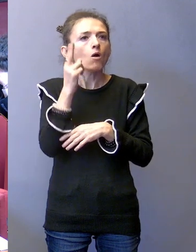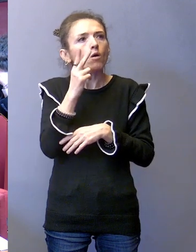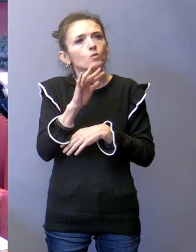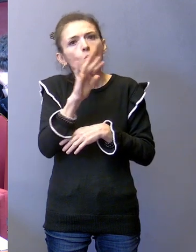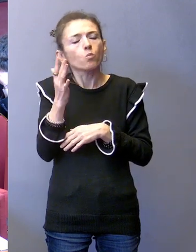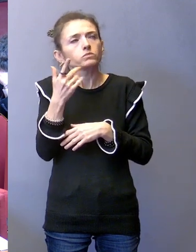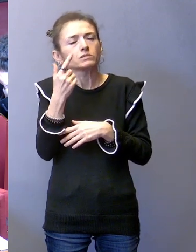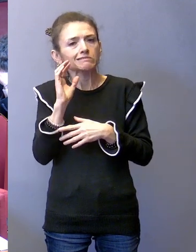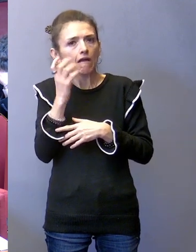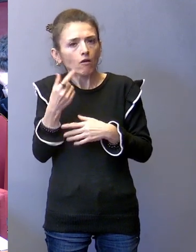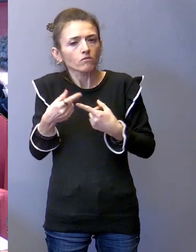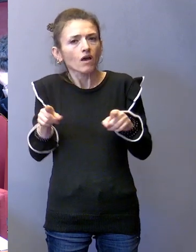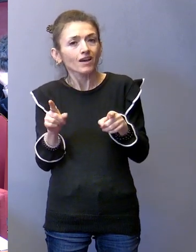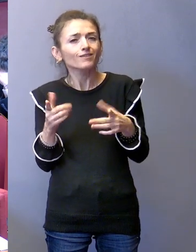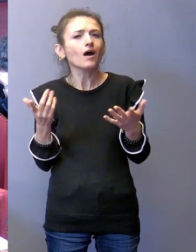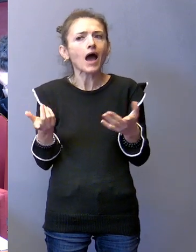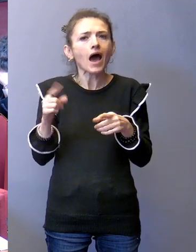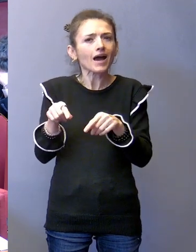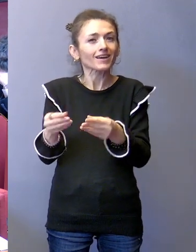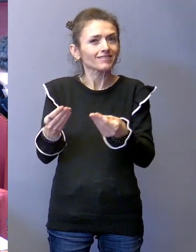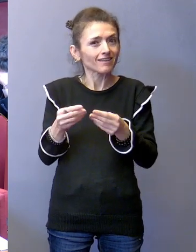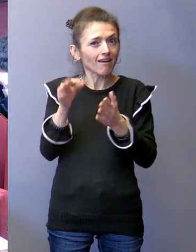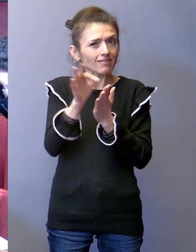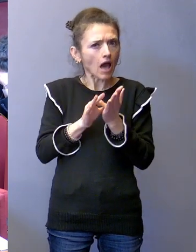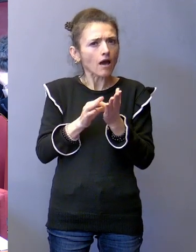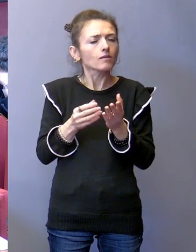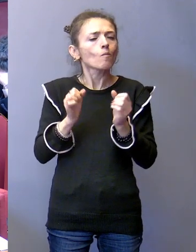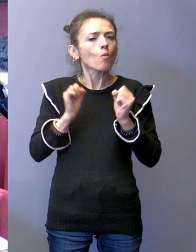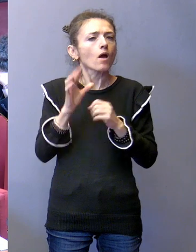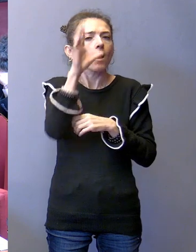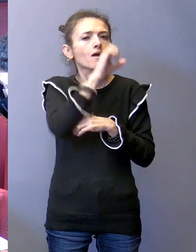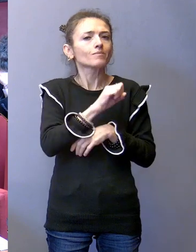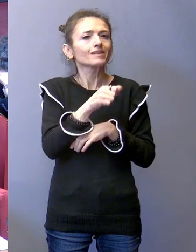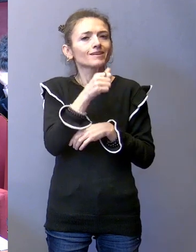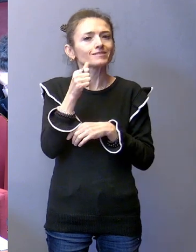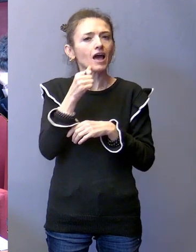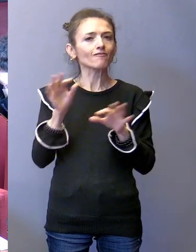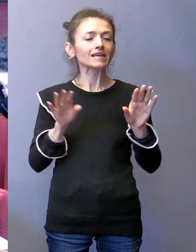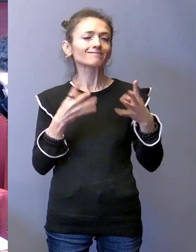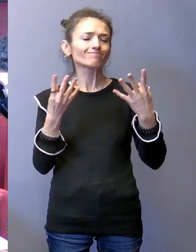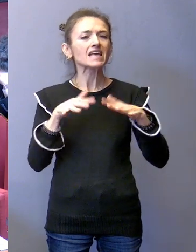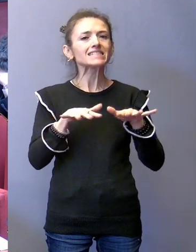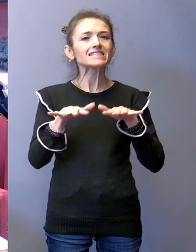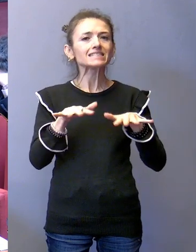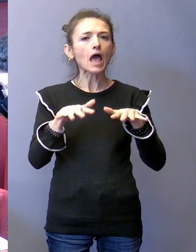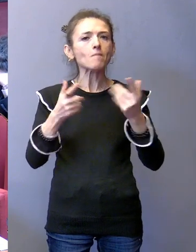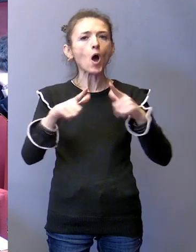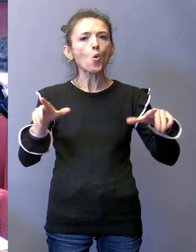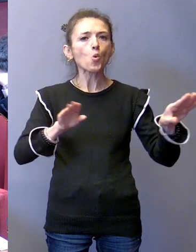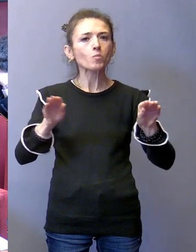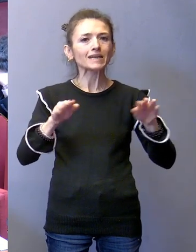dell'aria può essere migliorata attraverso un sistema urbanistico intelligente e quindi qua si prova